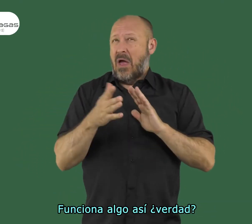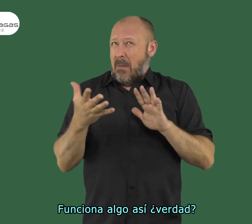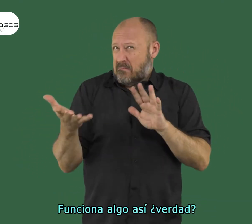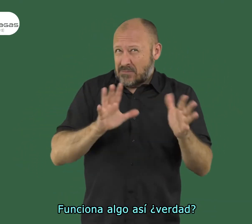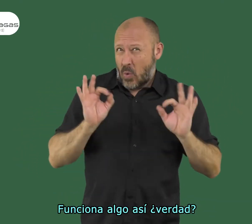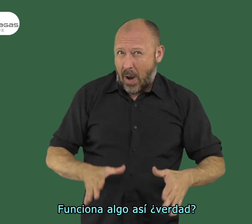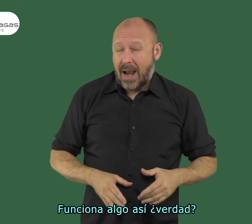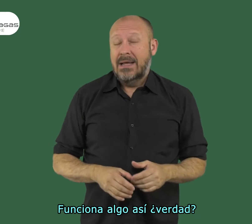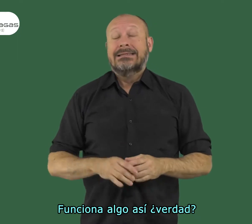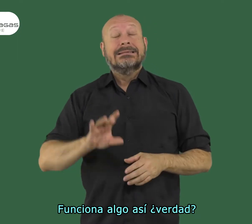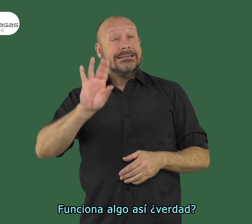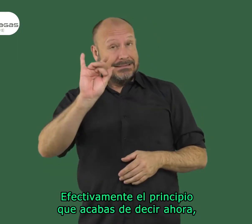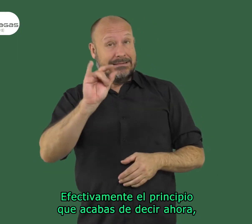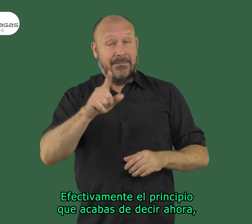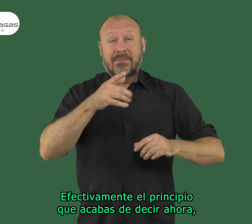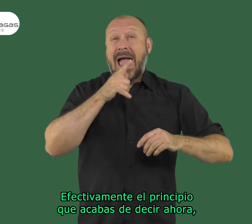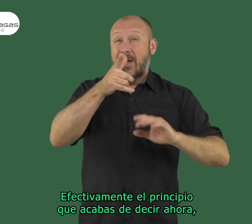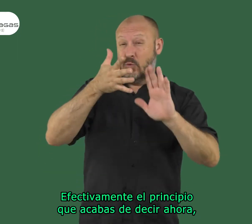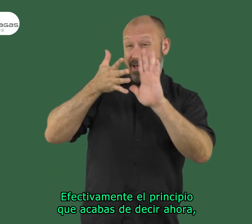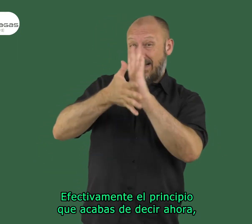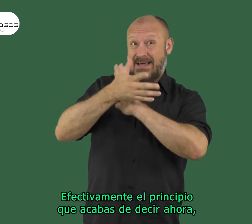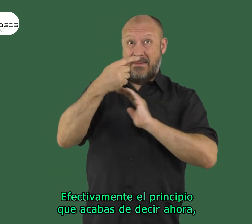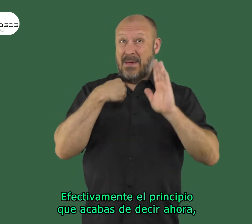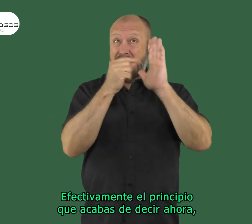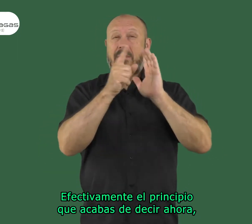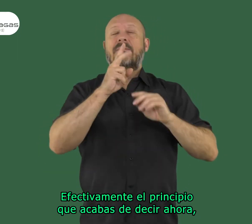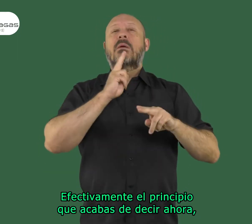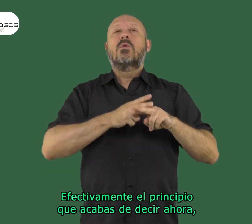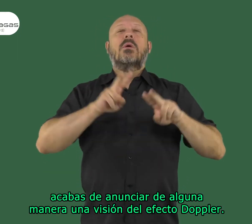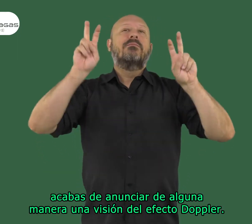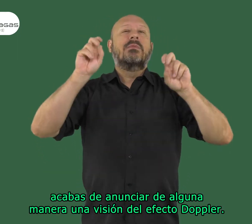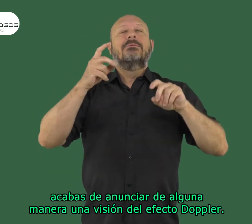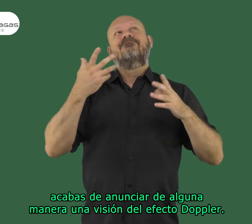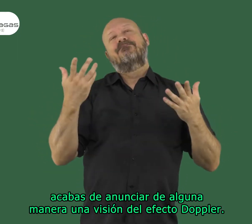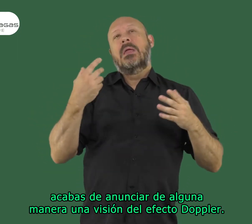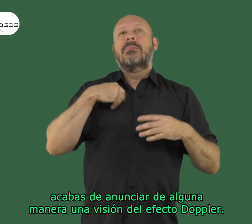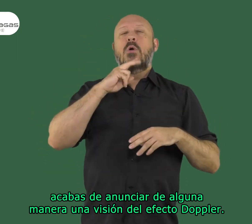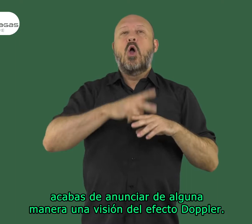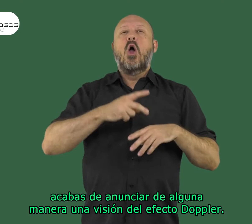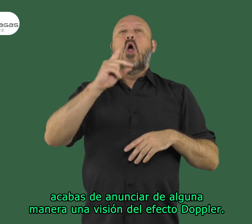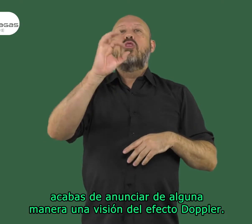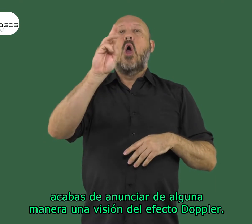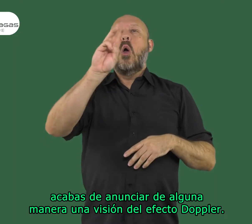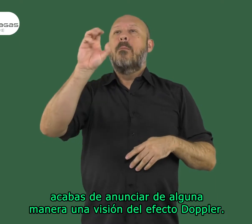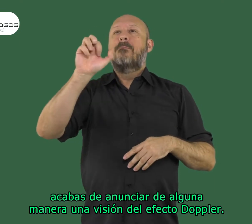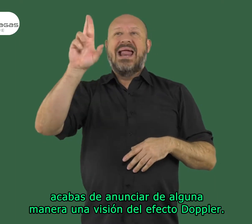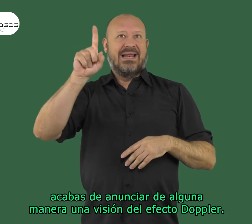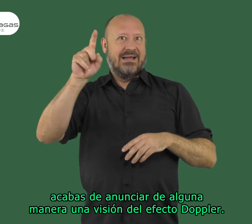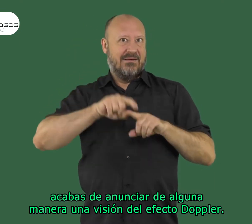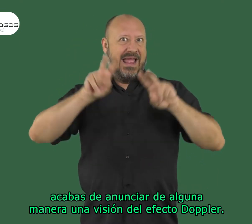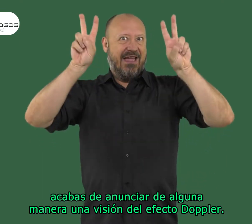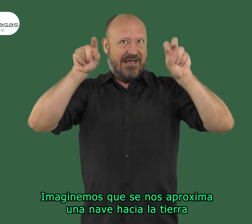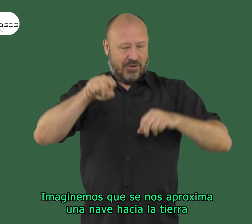tarde. Funciona algo así, ¿verdad? Efectivamente, el principio que acabas de decir ahora, acabas de denunciar de alguna manera una visión del